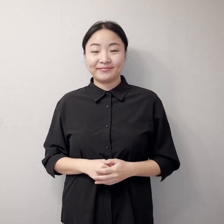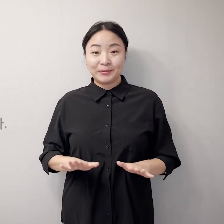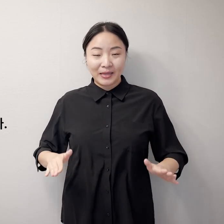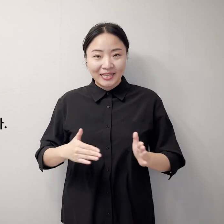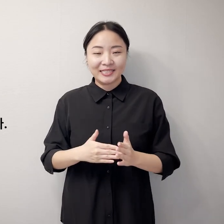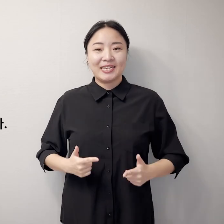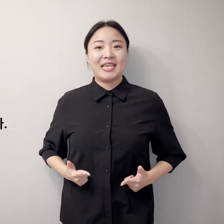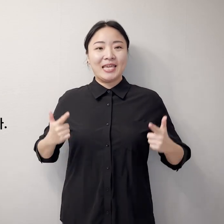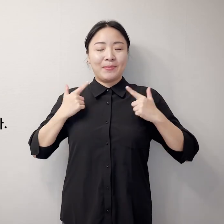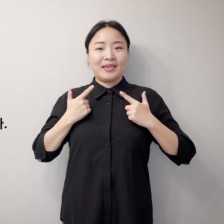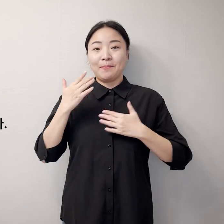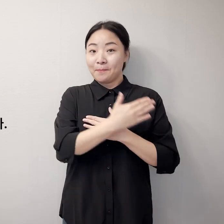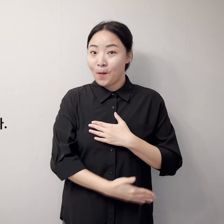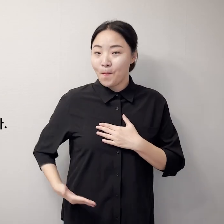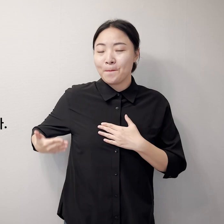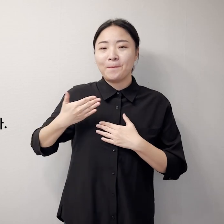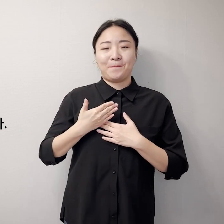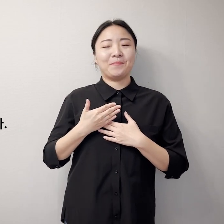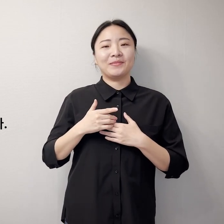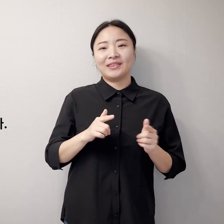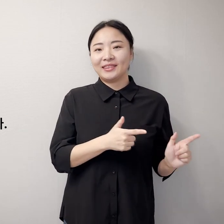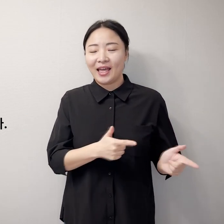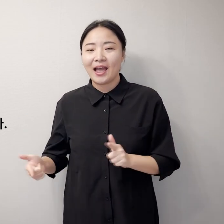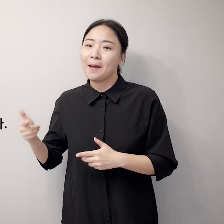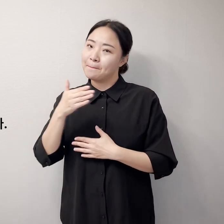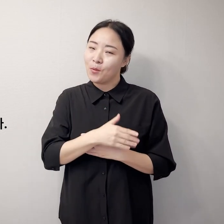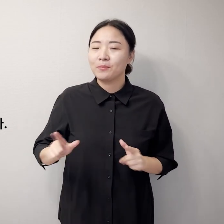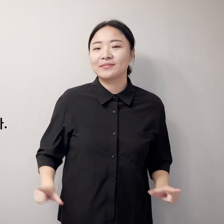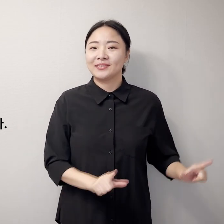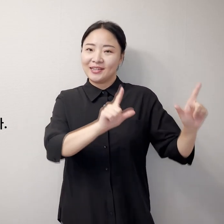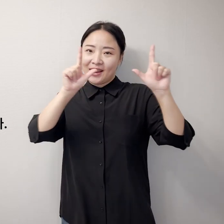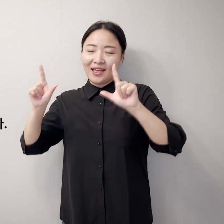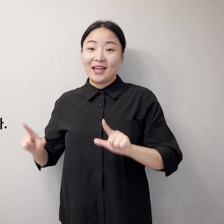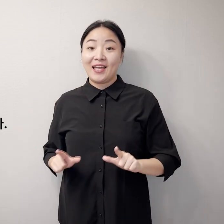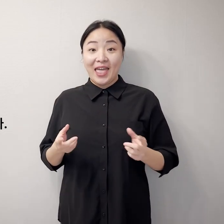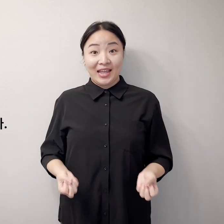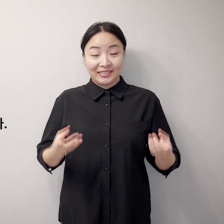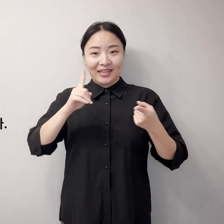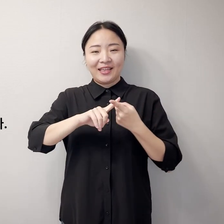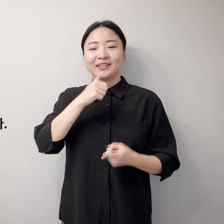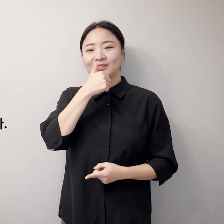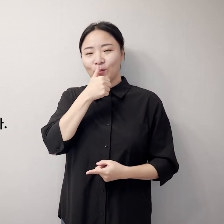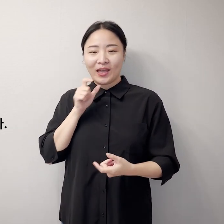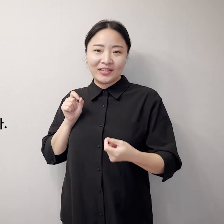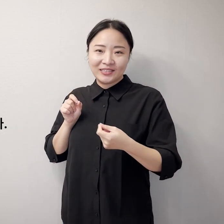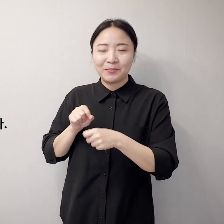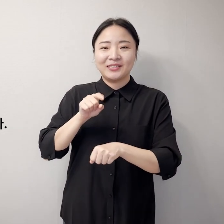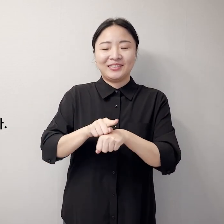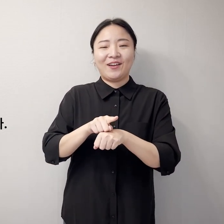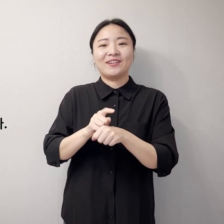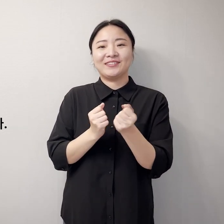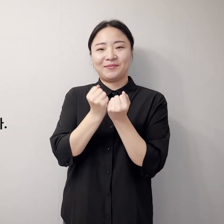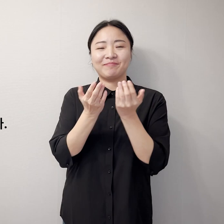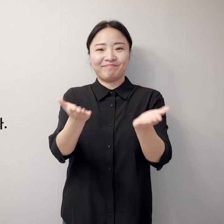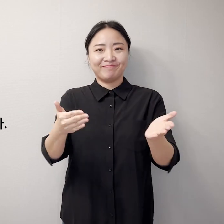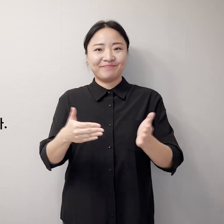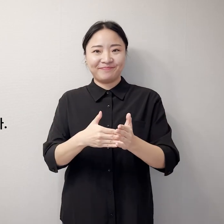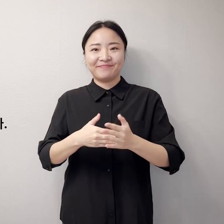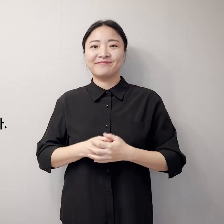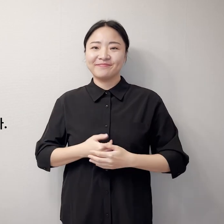리빙 더 바디즈 다양한 몸, 살아가는 몸의 소개 및 접근성 안내 영상이었습니다